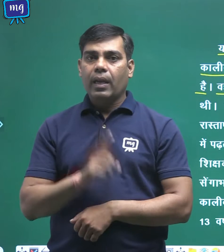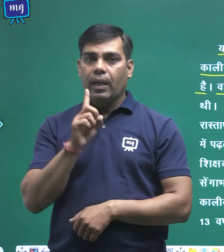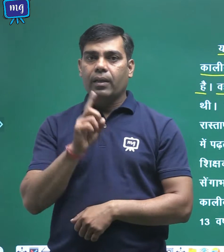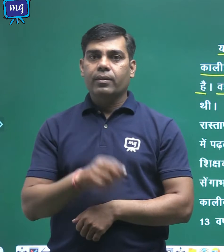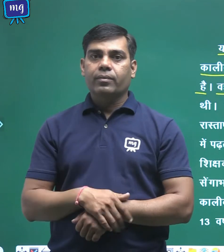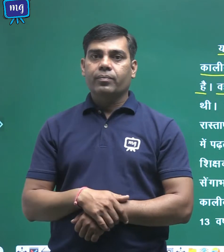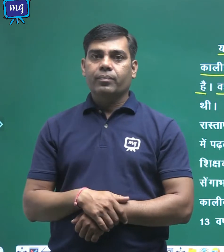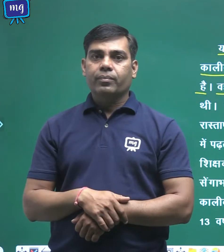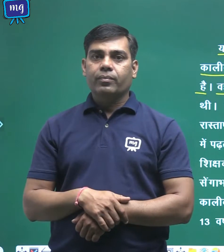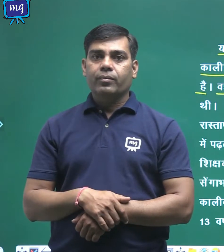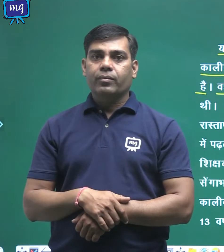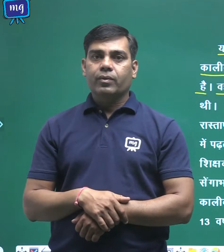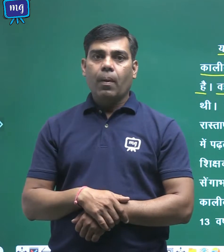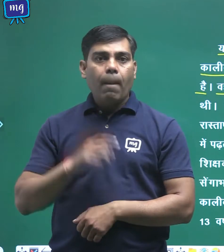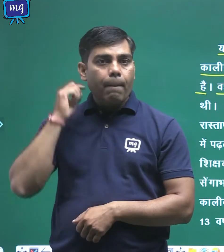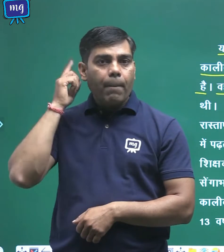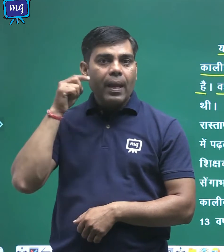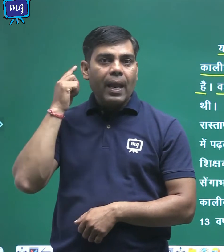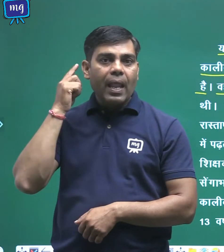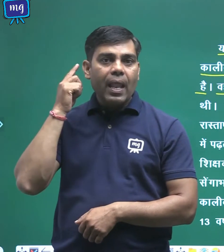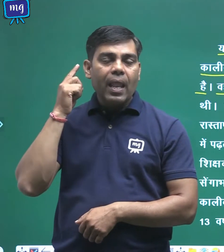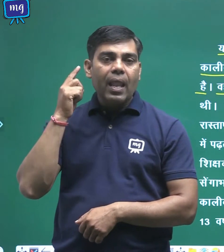एक भील